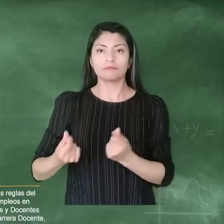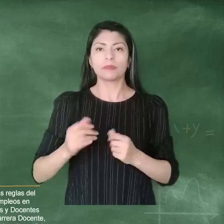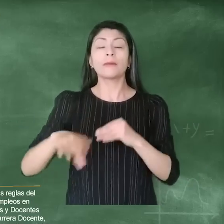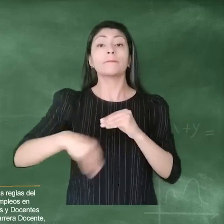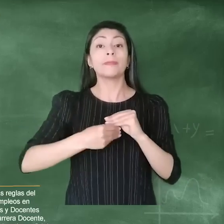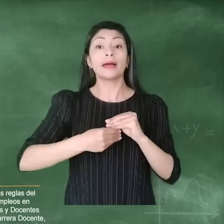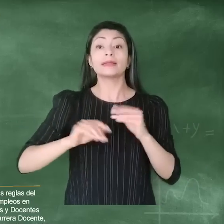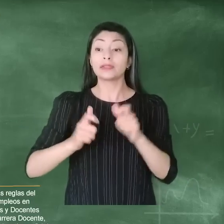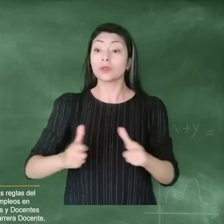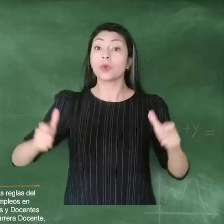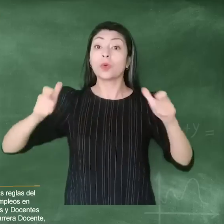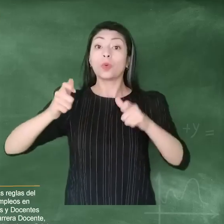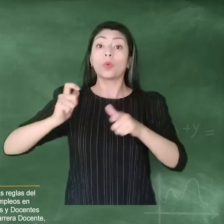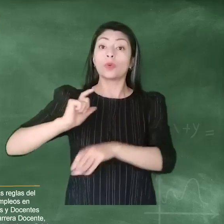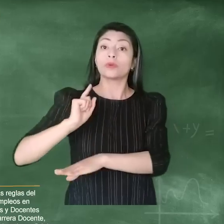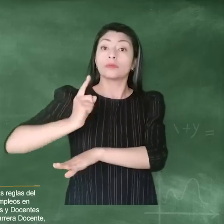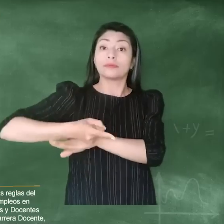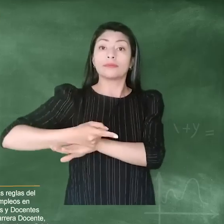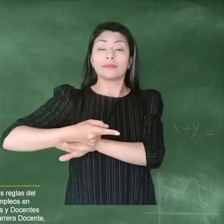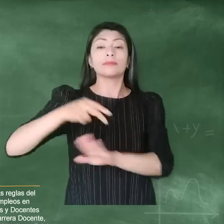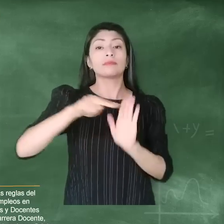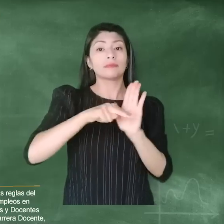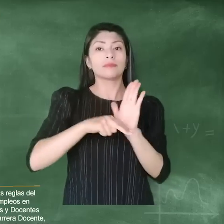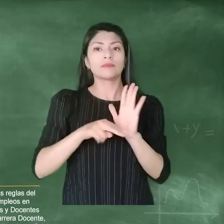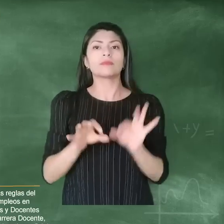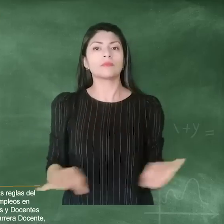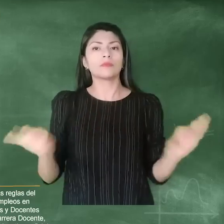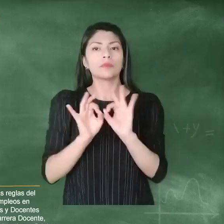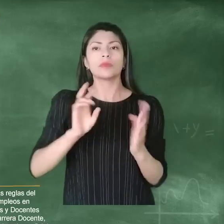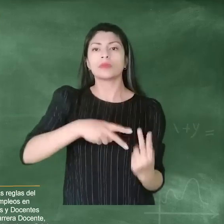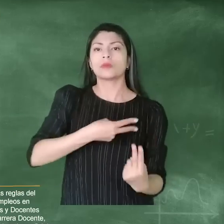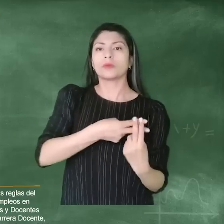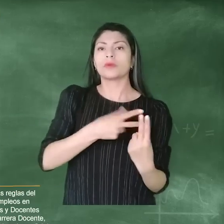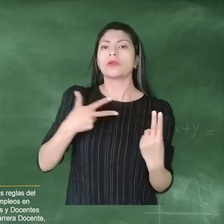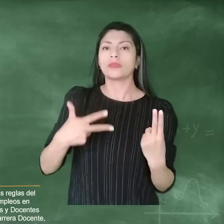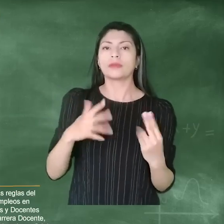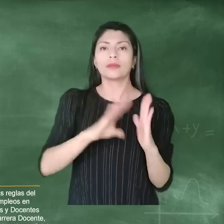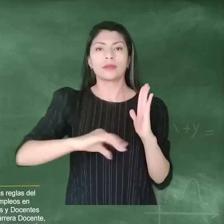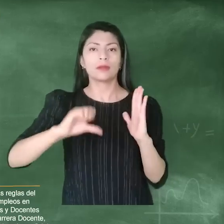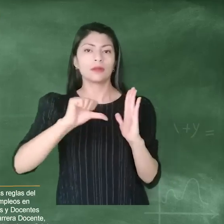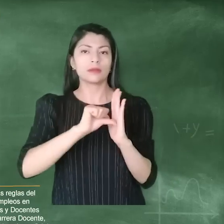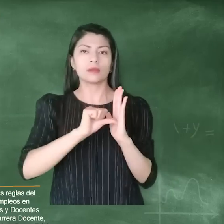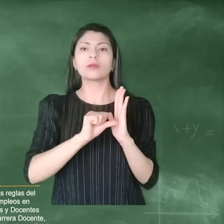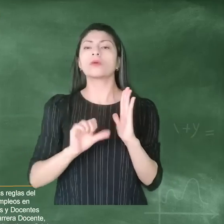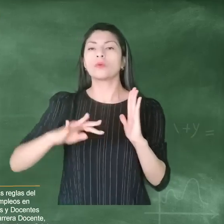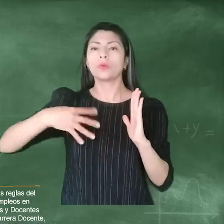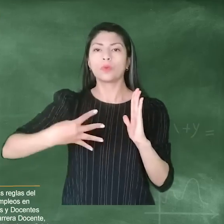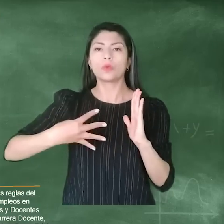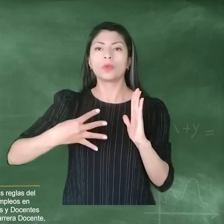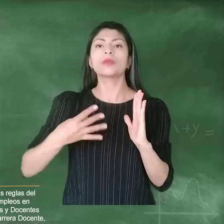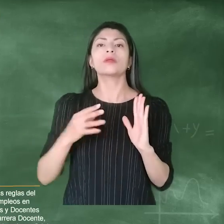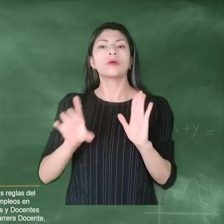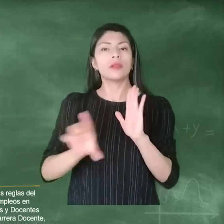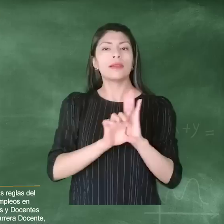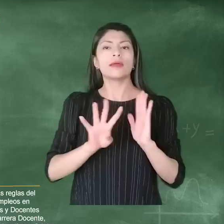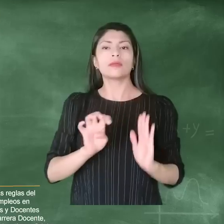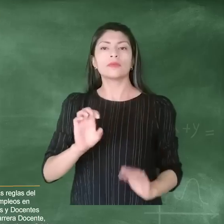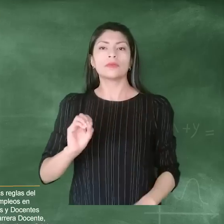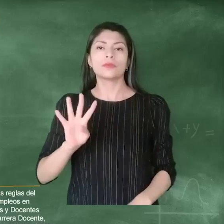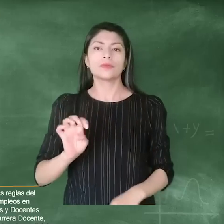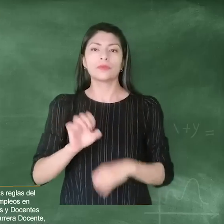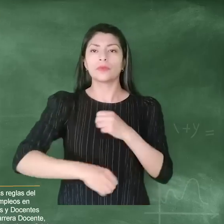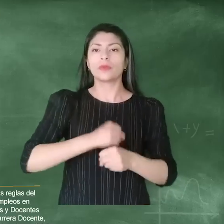economía. Cabe precisar que la Corte Constitucional, al declarar la exequibilidad del numeral 3 del artículo 4 de la